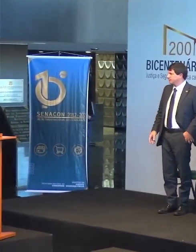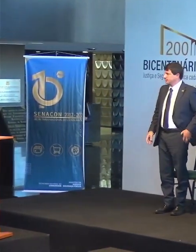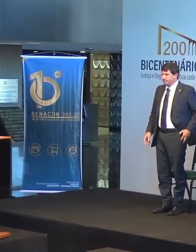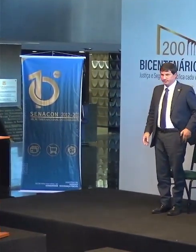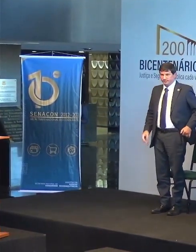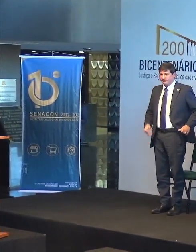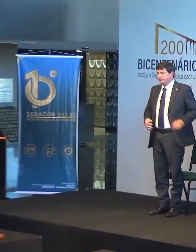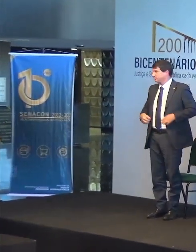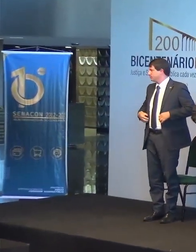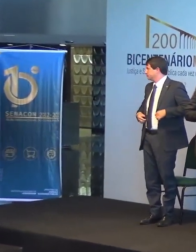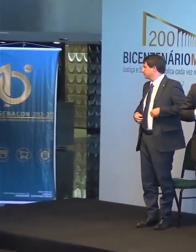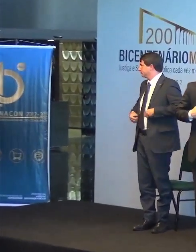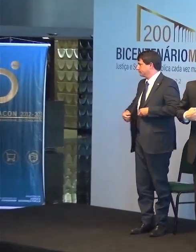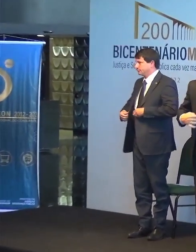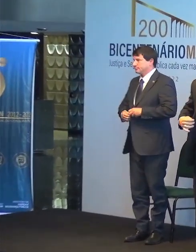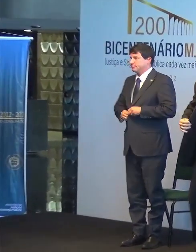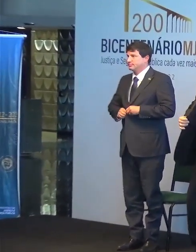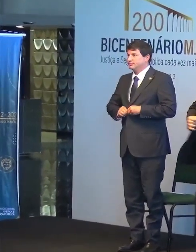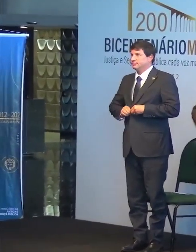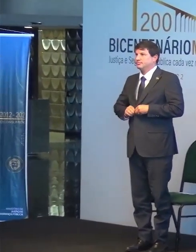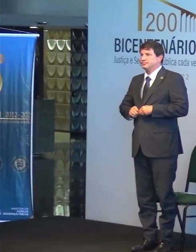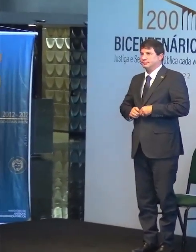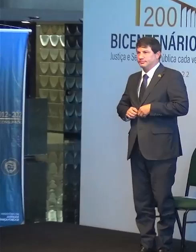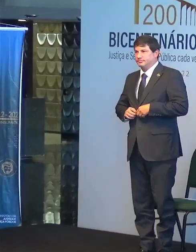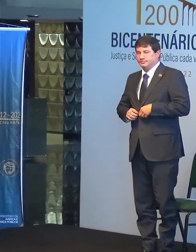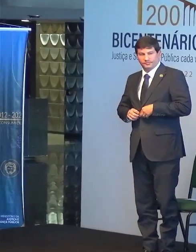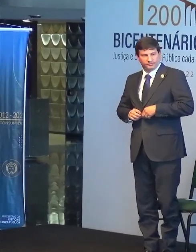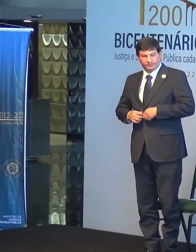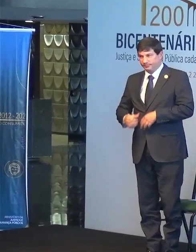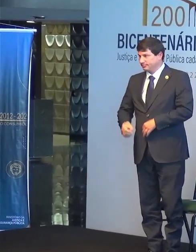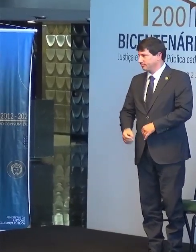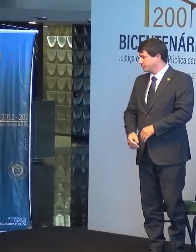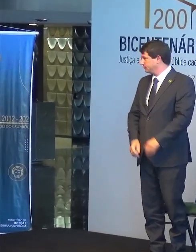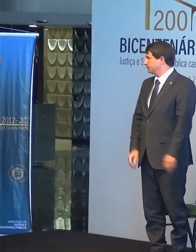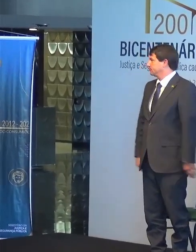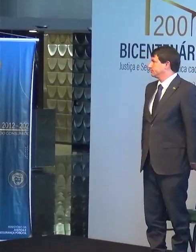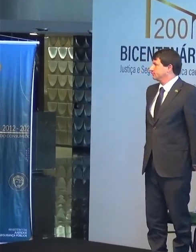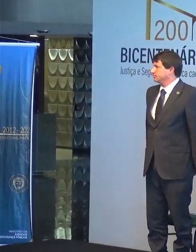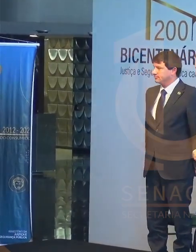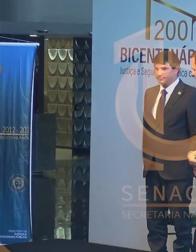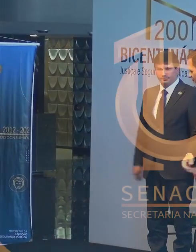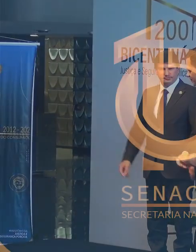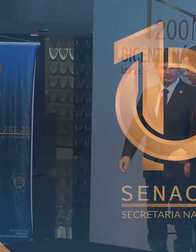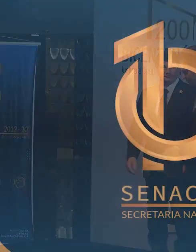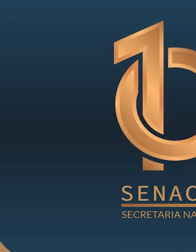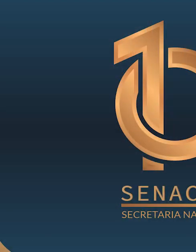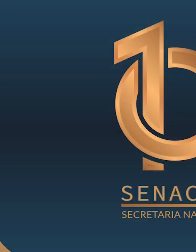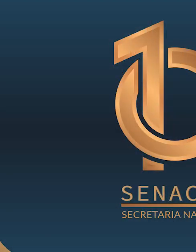servido na entrada deste Salão Negro. Obrigado a todos pela presença e bom dia.